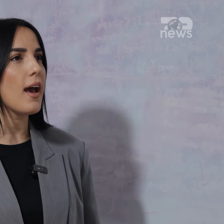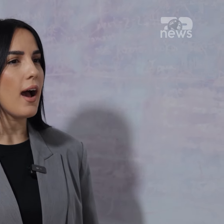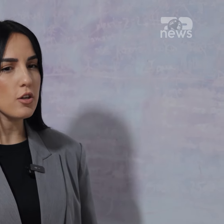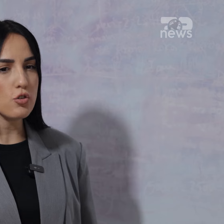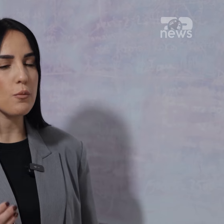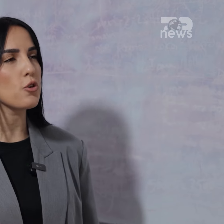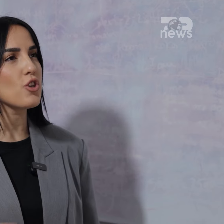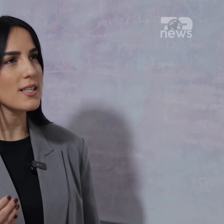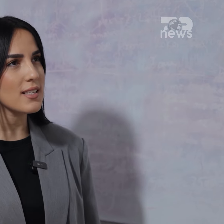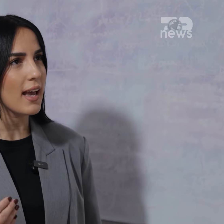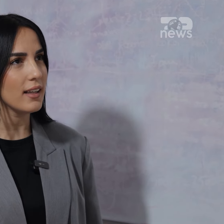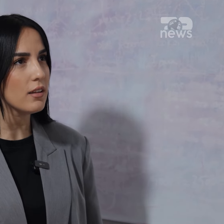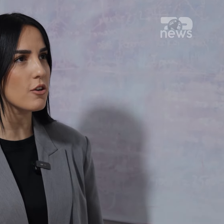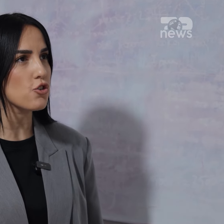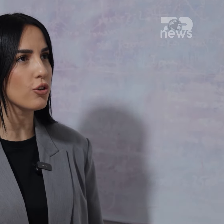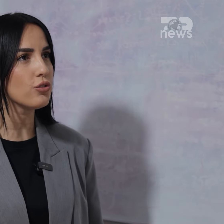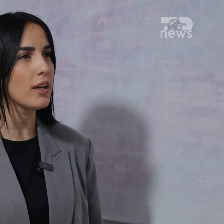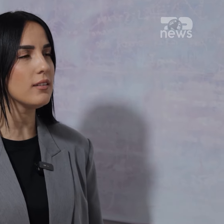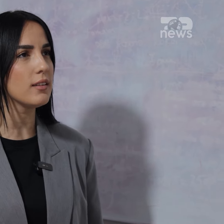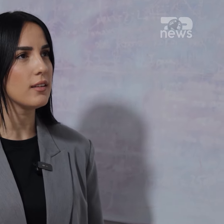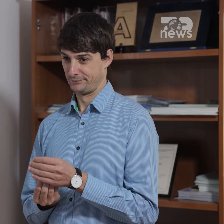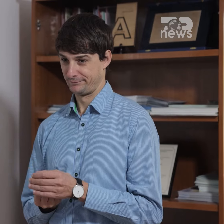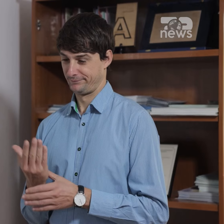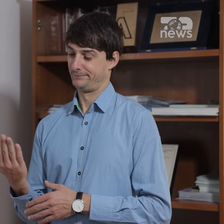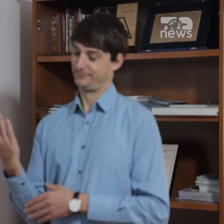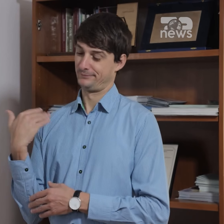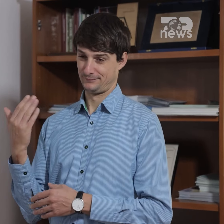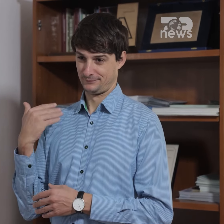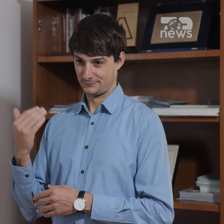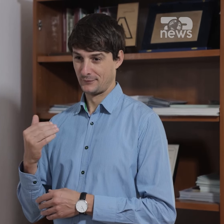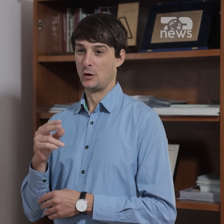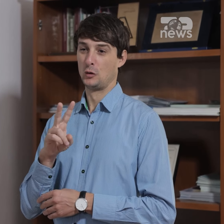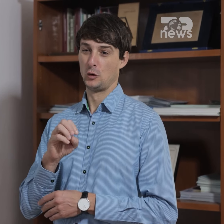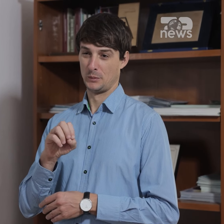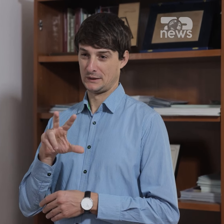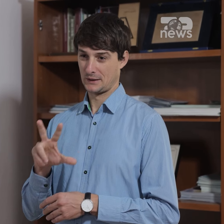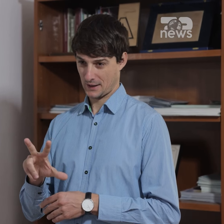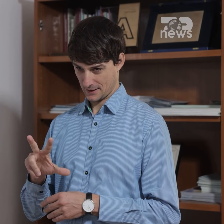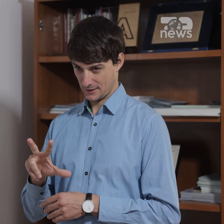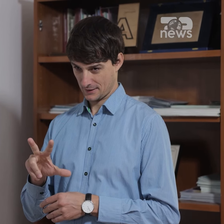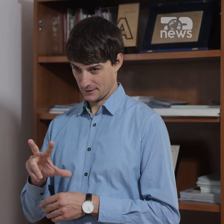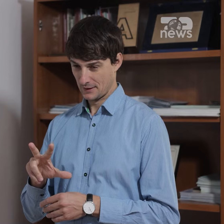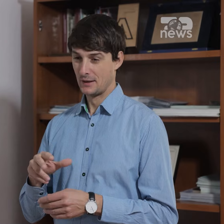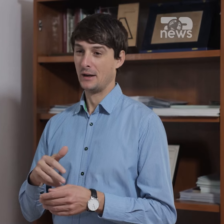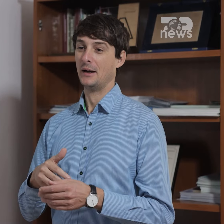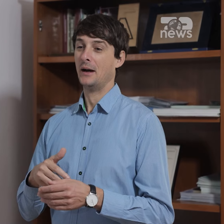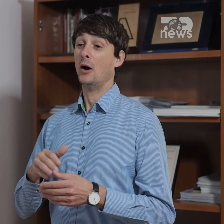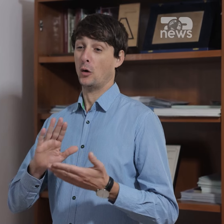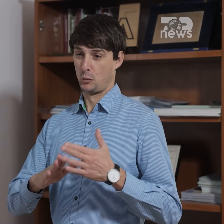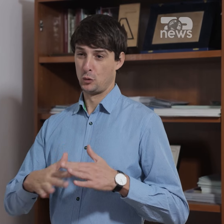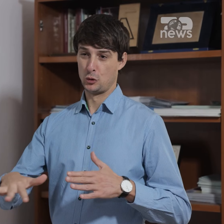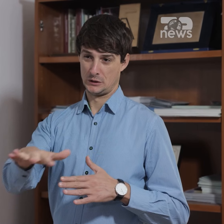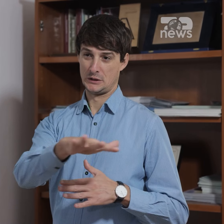a është ky proces ende vazhdon të jetë? Gjuhë e shenjave ka filluar